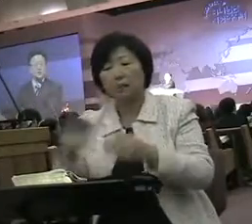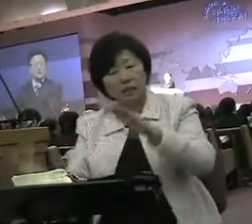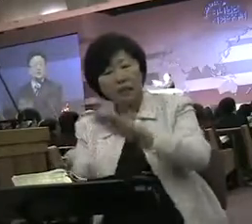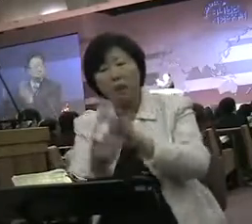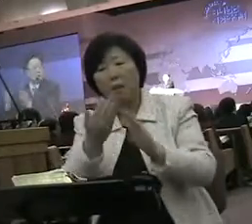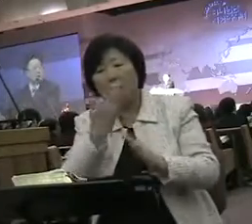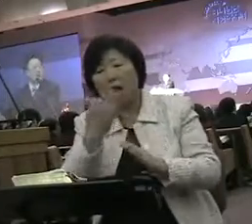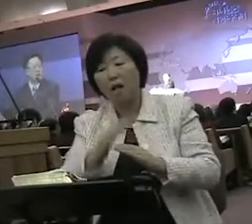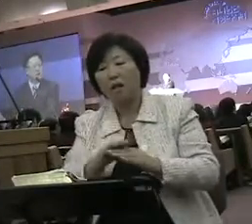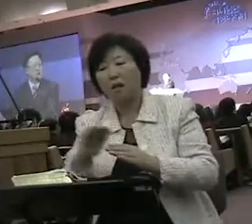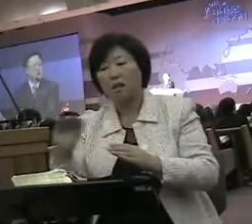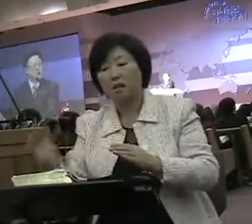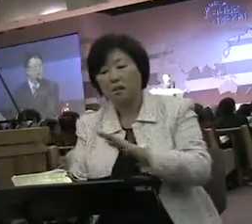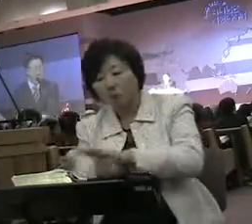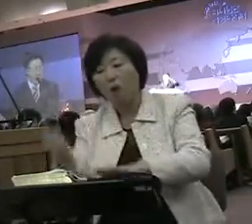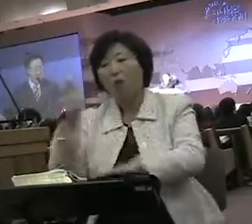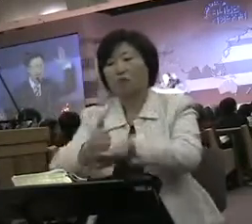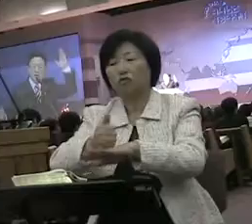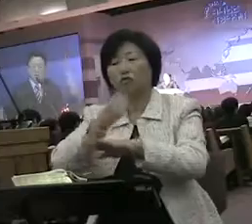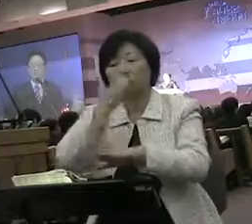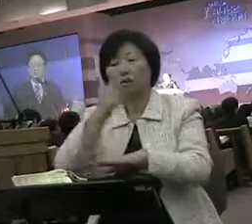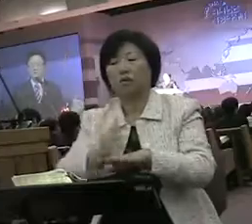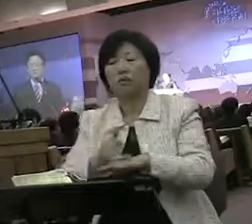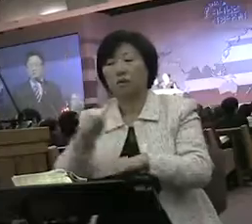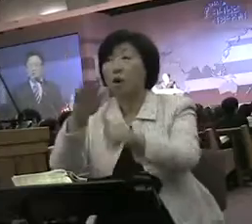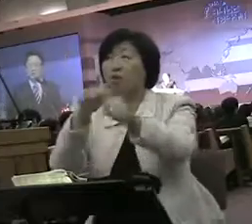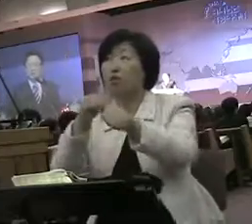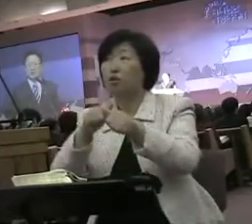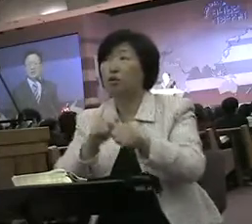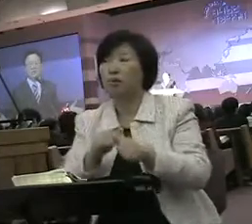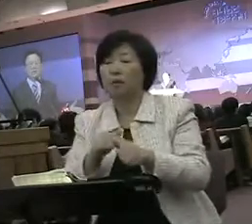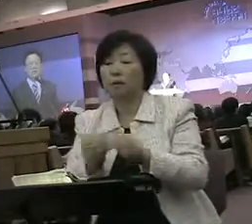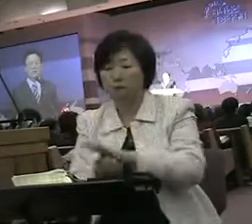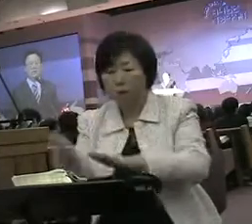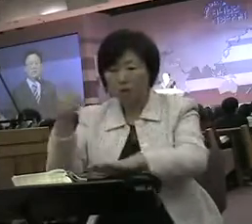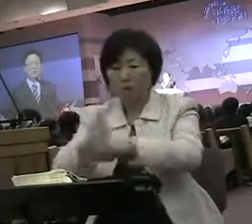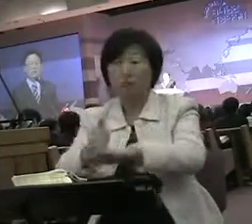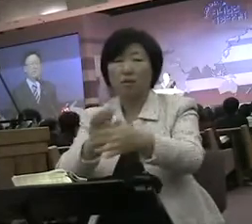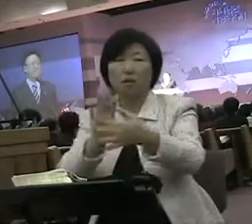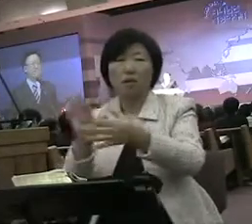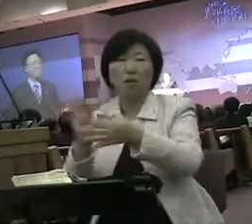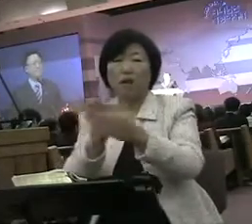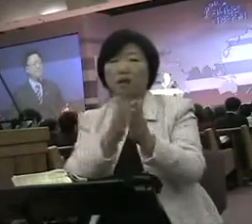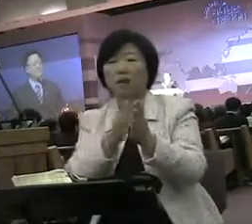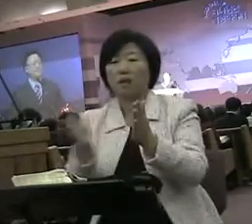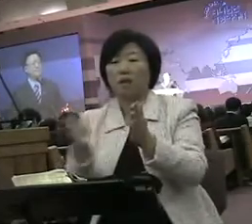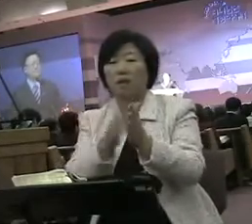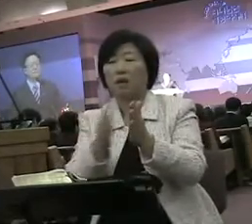이루어집니다. 성취가 있습니다. 이 부르심과 성취 사이에는요, 여러분,